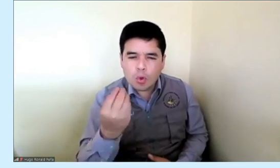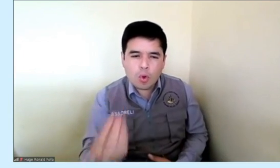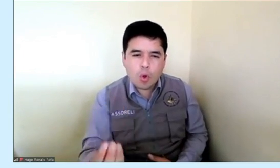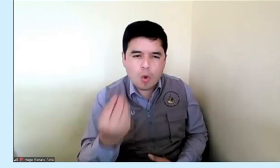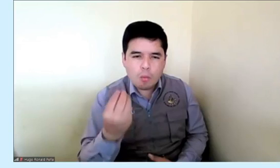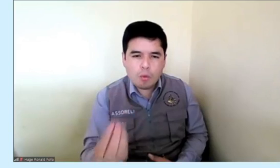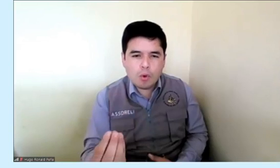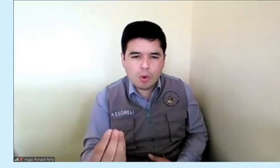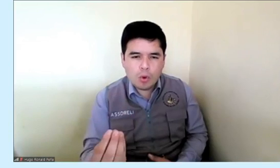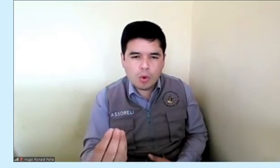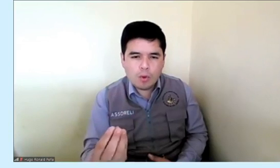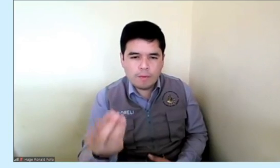¿Cómo?